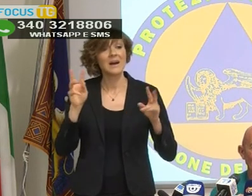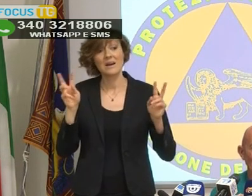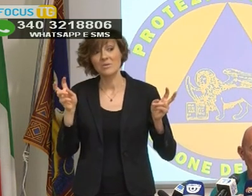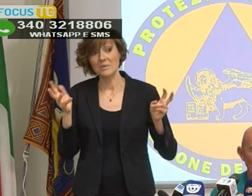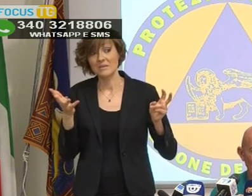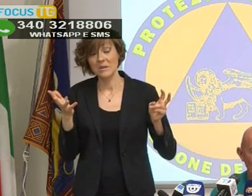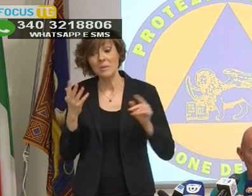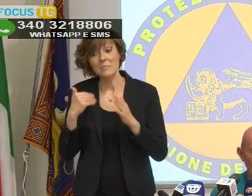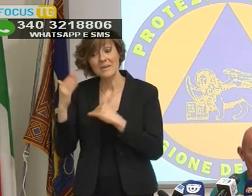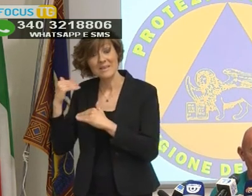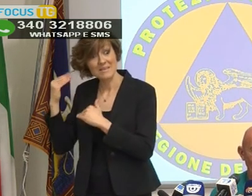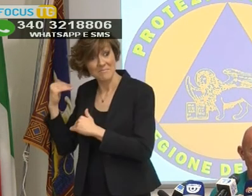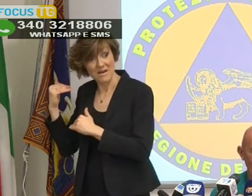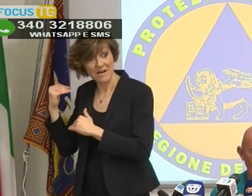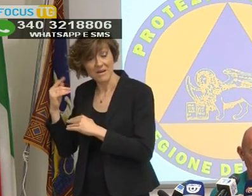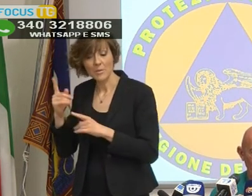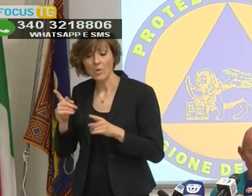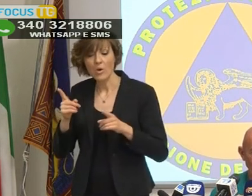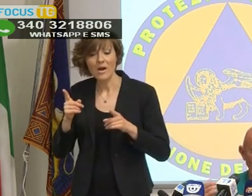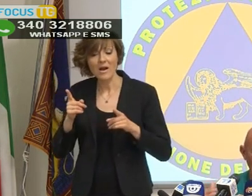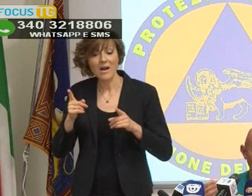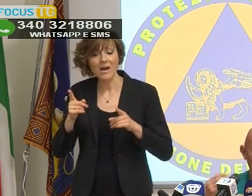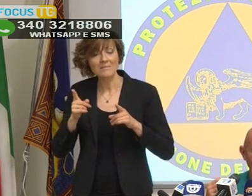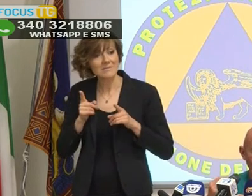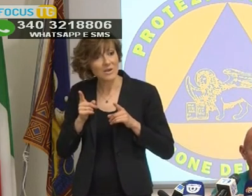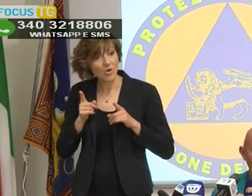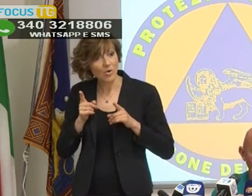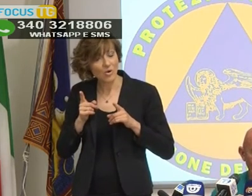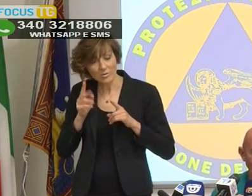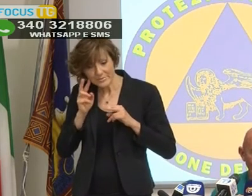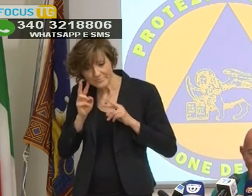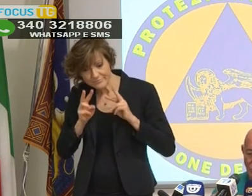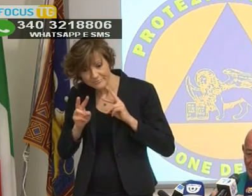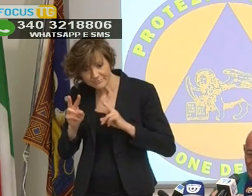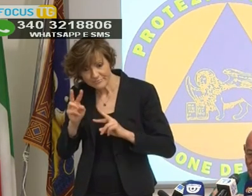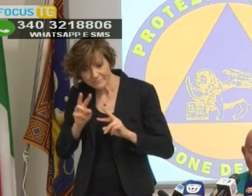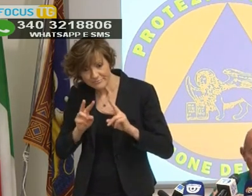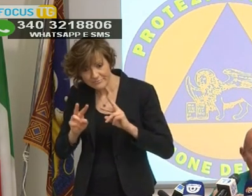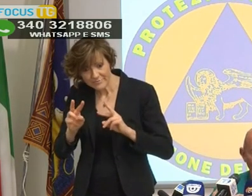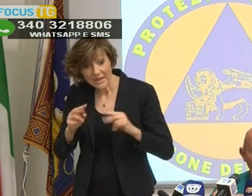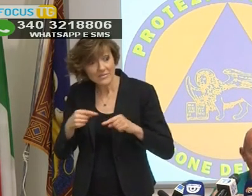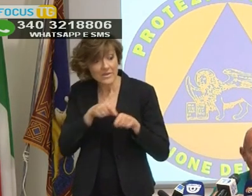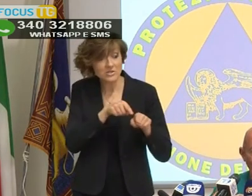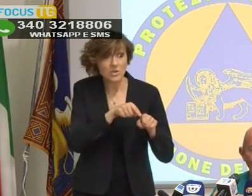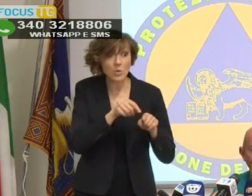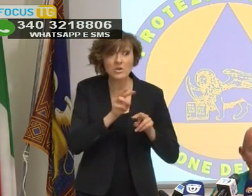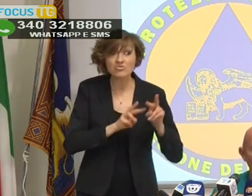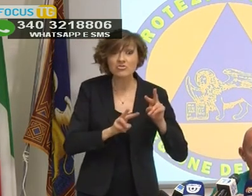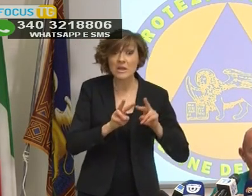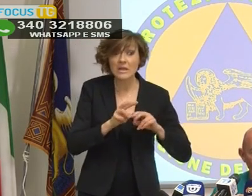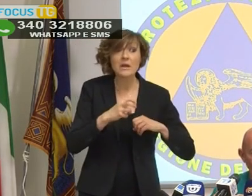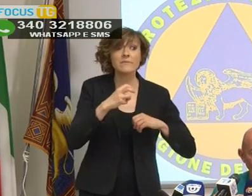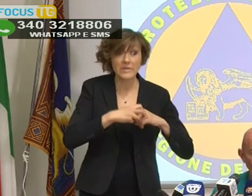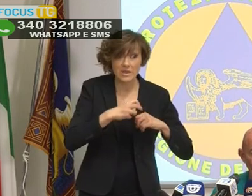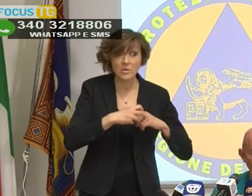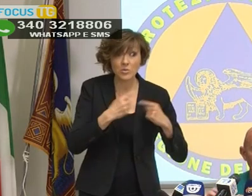che mentre prima andavano a cercare gli anticorpi, quindi una ricerca indiretta della diagnosi, qui invece va a cercare direttamente